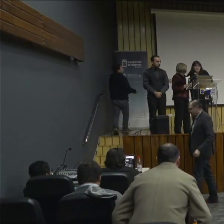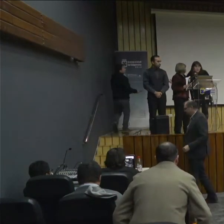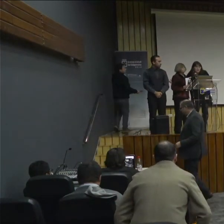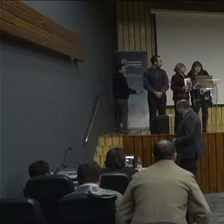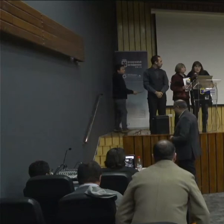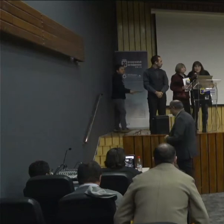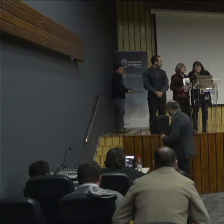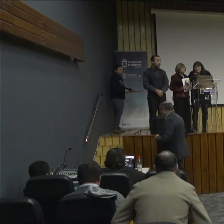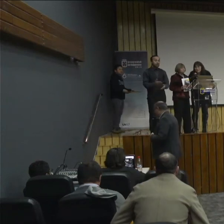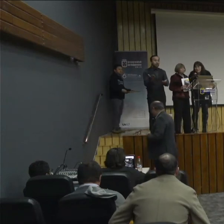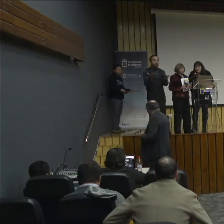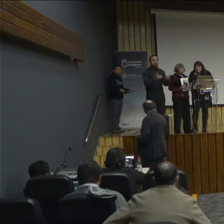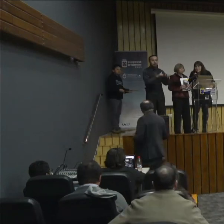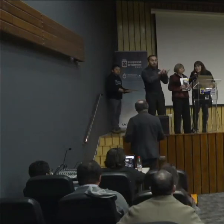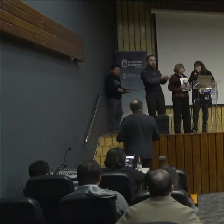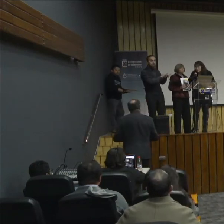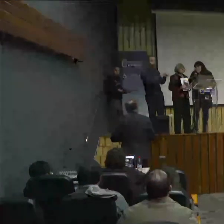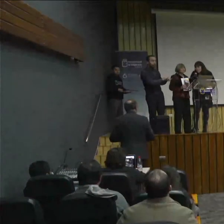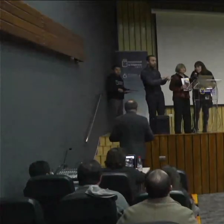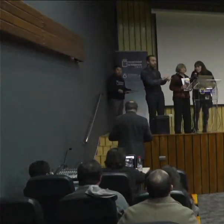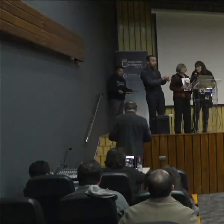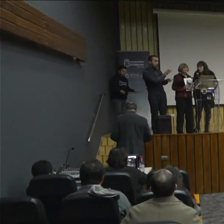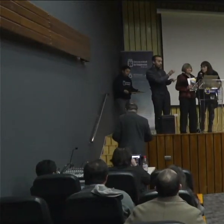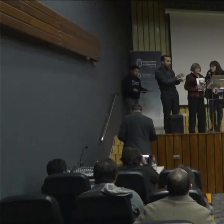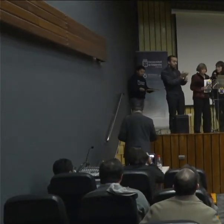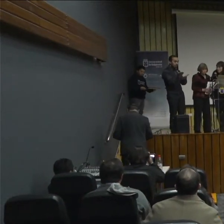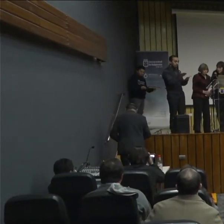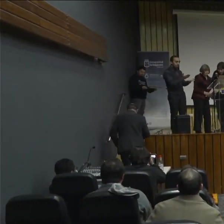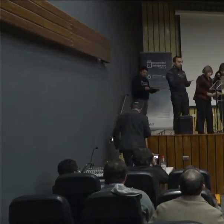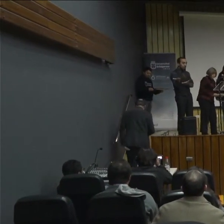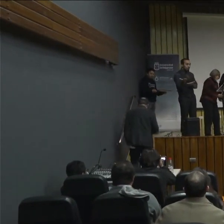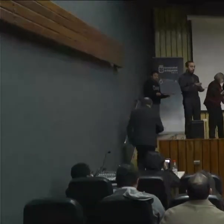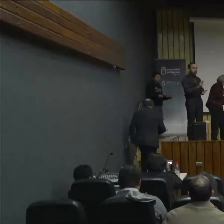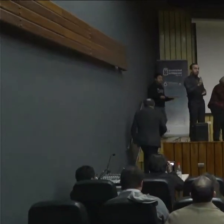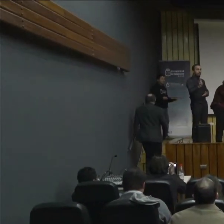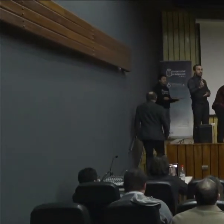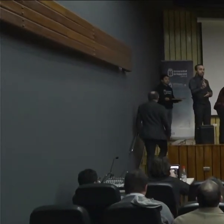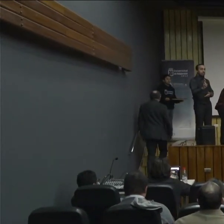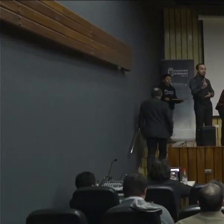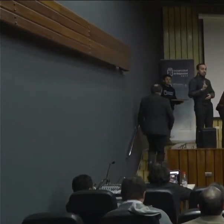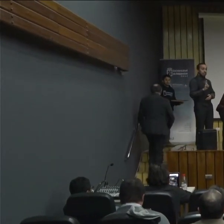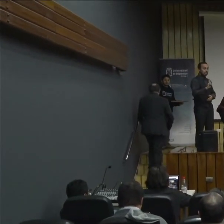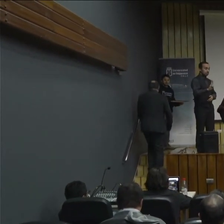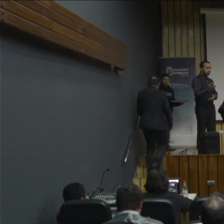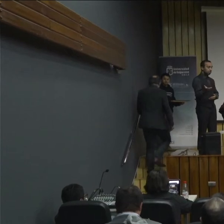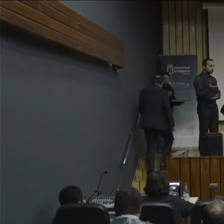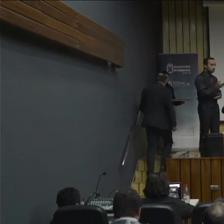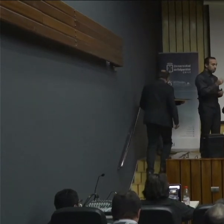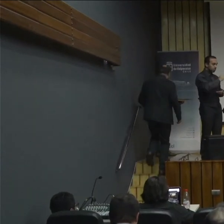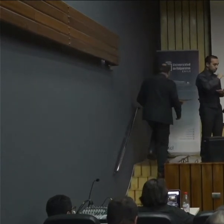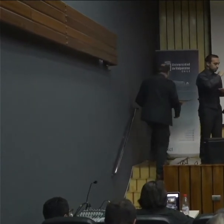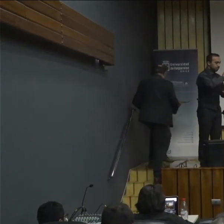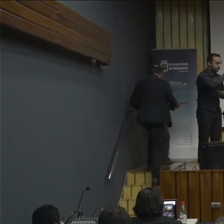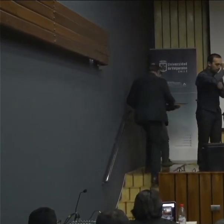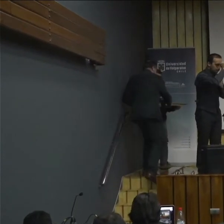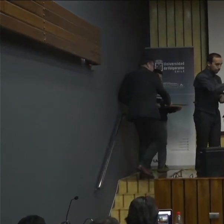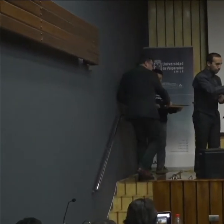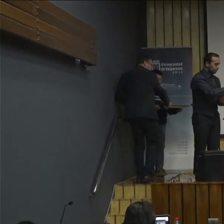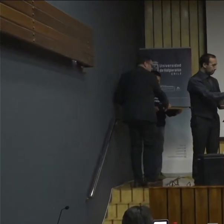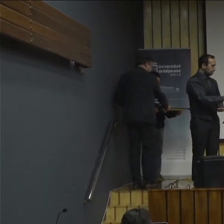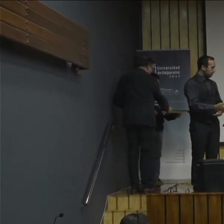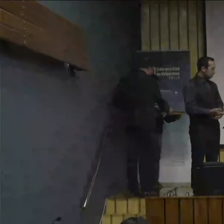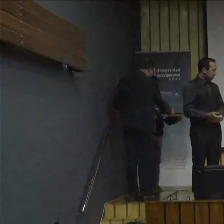le pedimos a nuestra invitada que se quede en el escenario invitamos a nuestro rector Osvaldo Corrales quien le va a hacer entrega de un obsequio